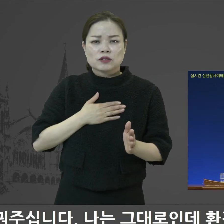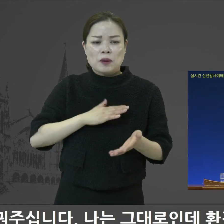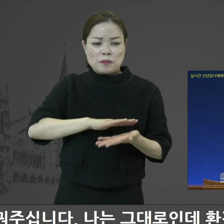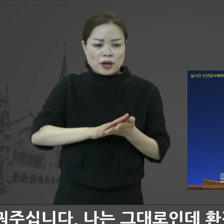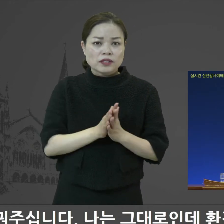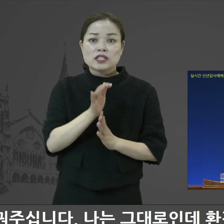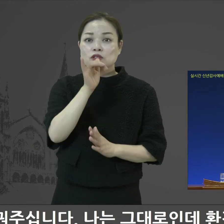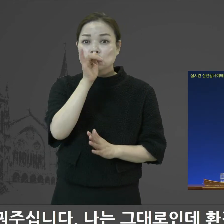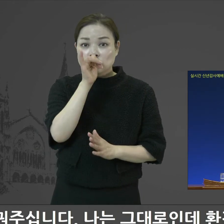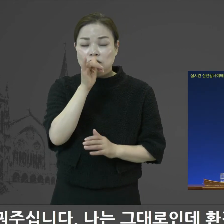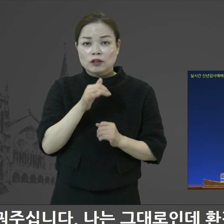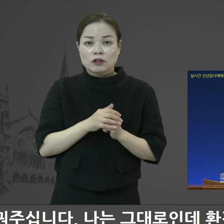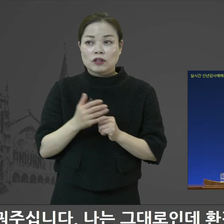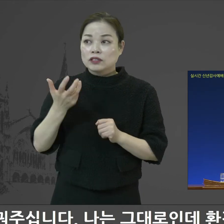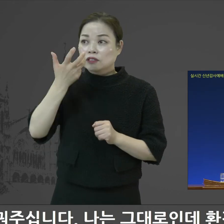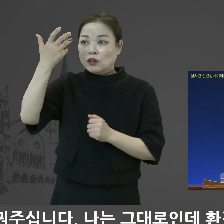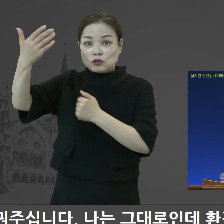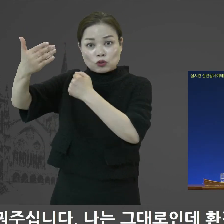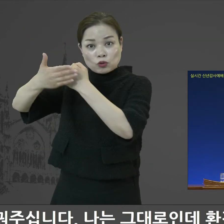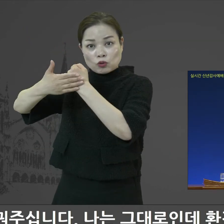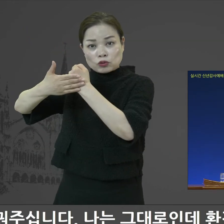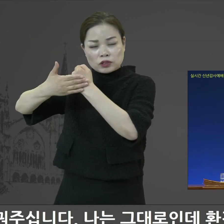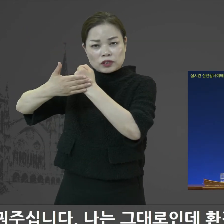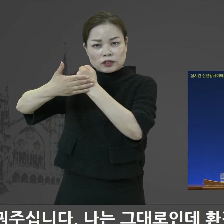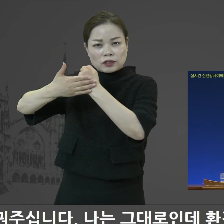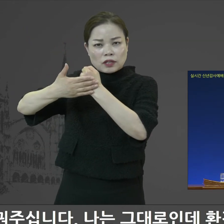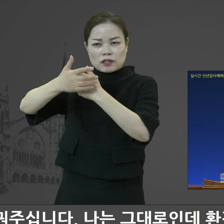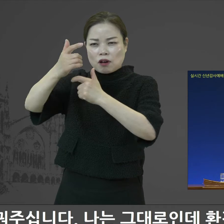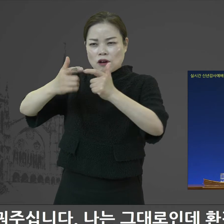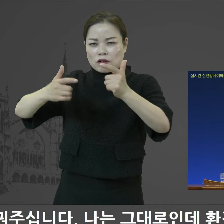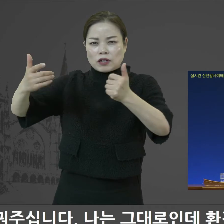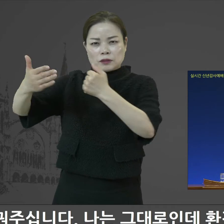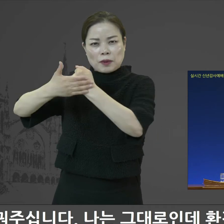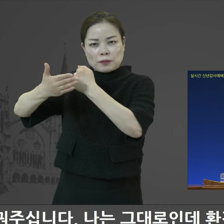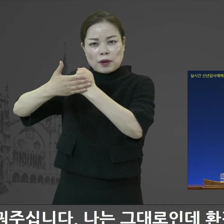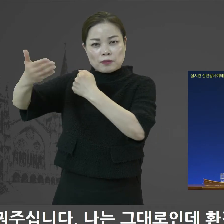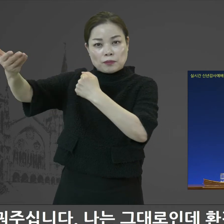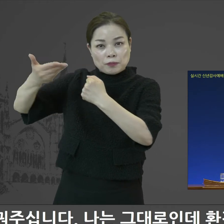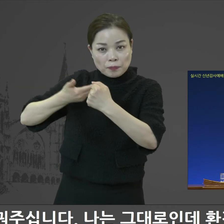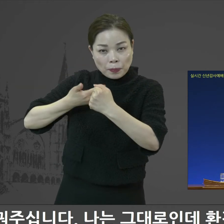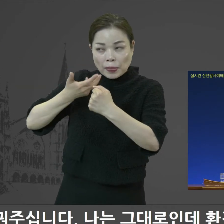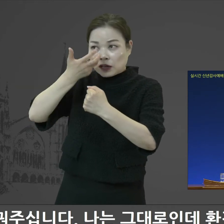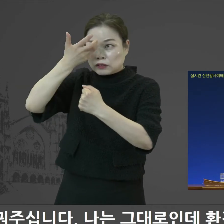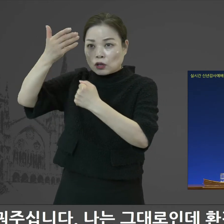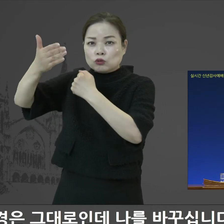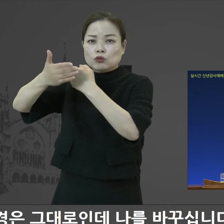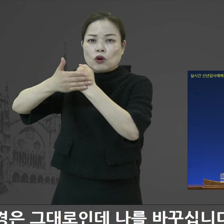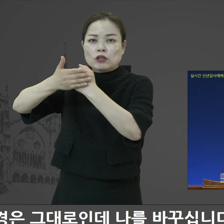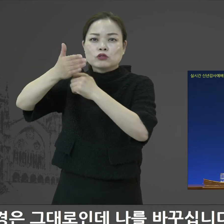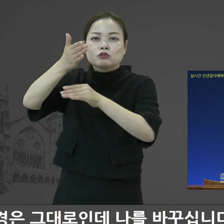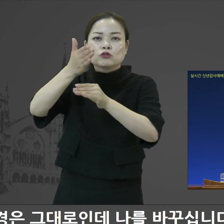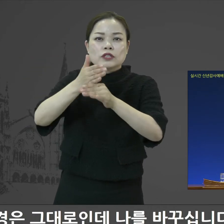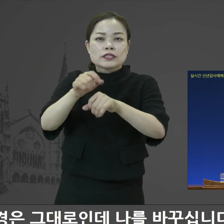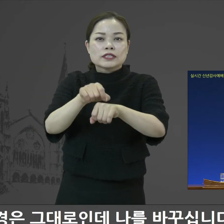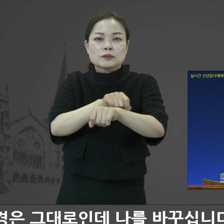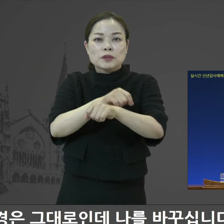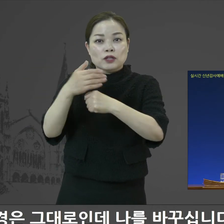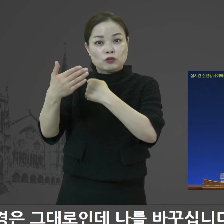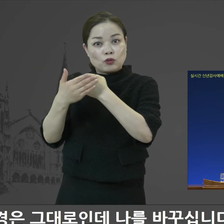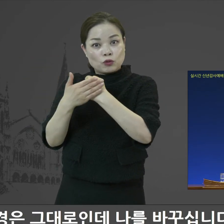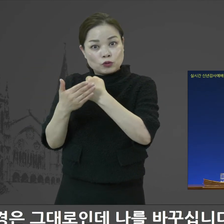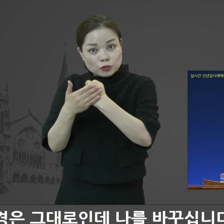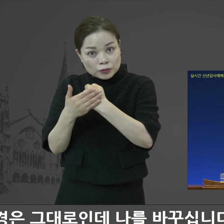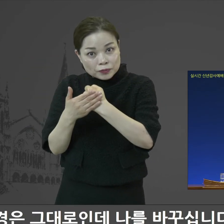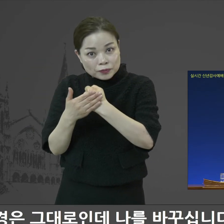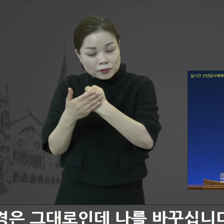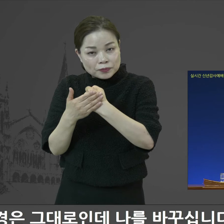있습니다. 성령께서 도우시는 방법은 다양하죠. 근데 성령께서 도우시는 것 중에 특별한 도우심이